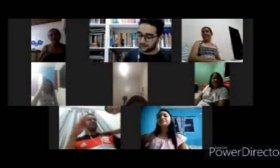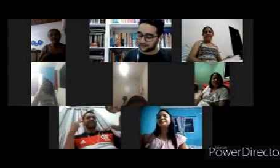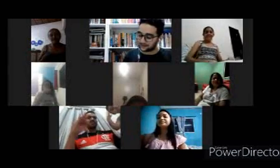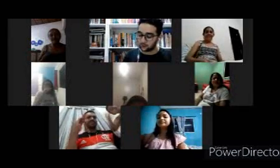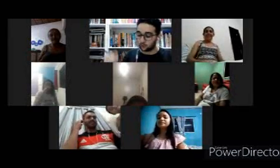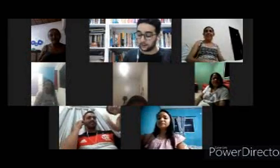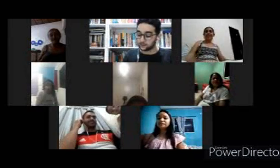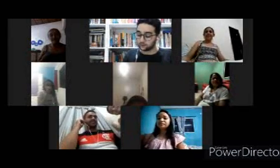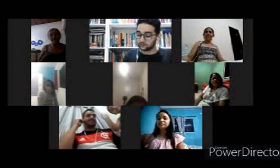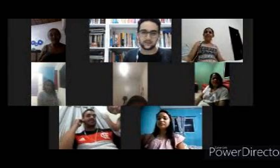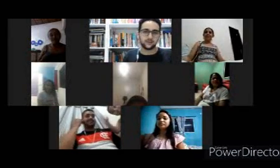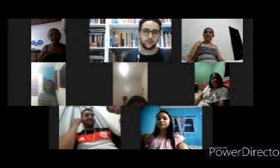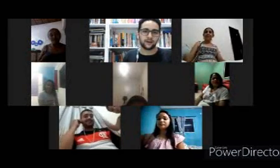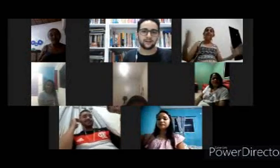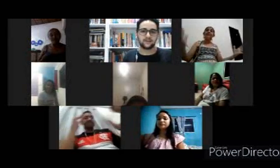Mas essa dor passou e vocês sentiram paz.